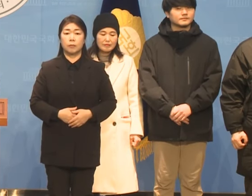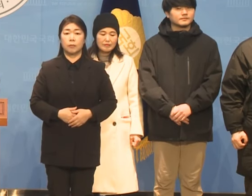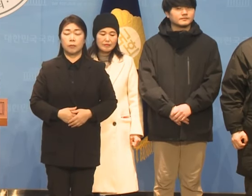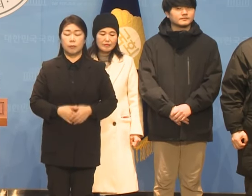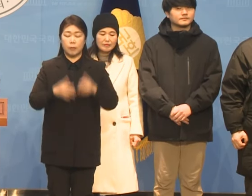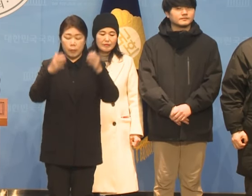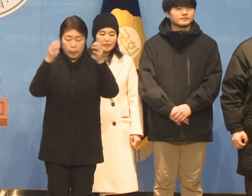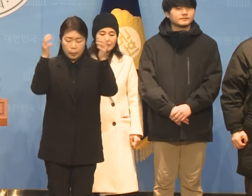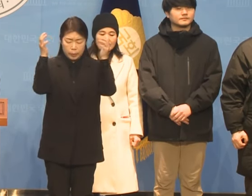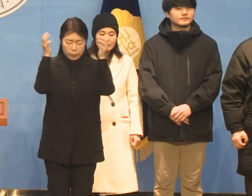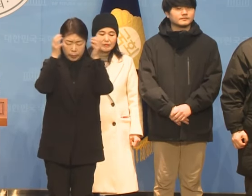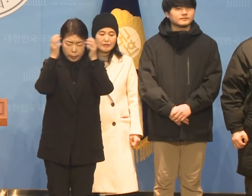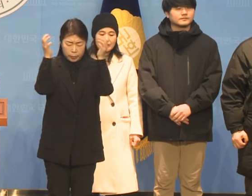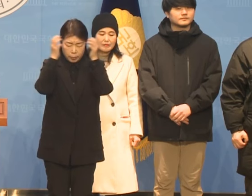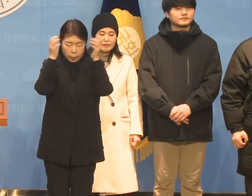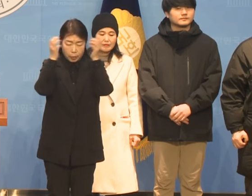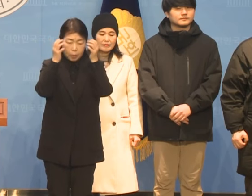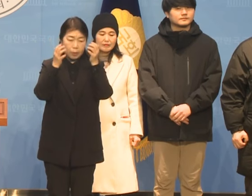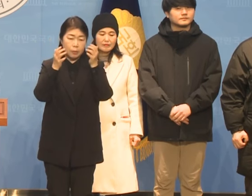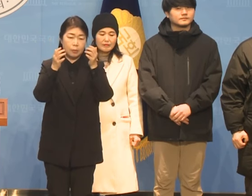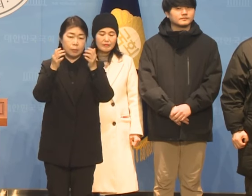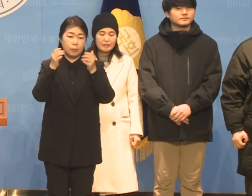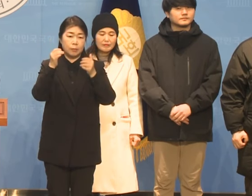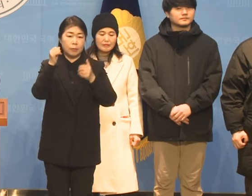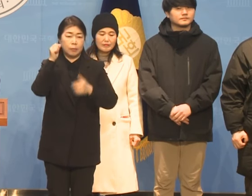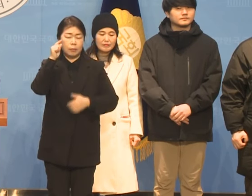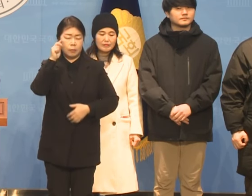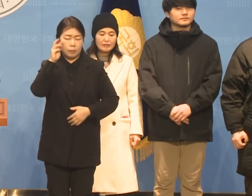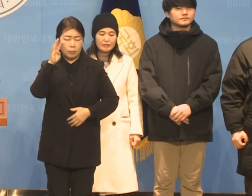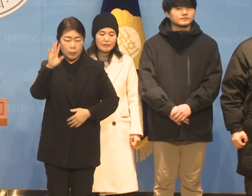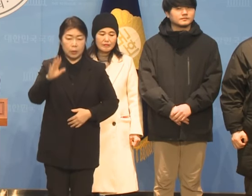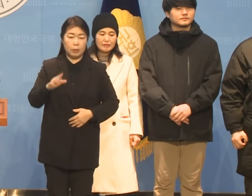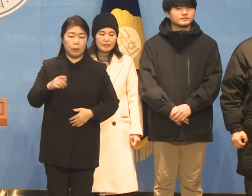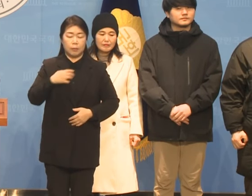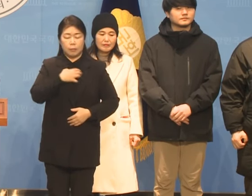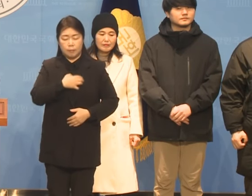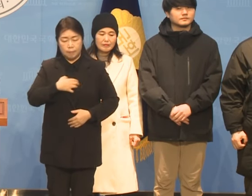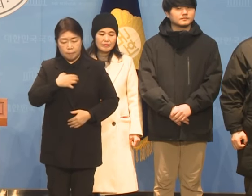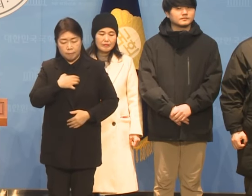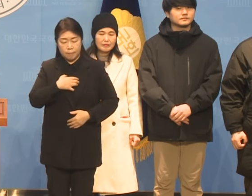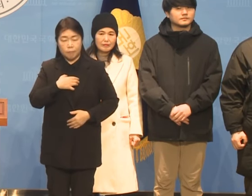고통 속에 여러 날을 보낸 끝에 내린 결단입니다.